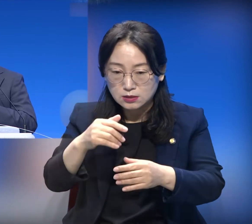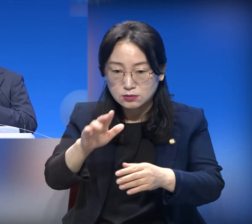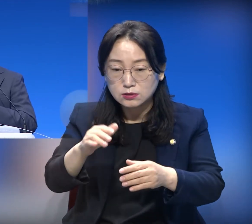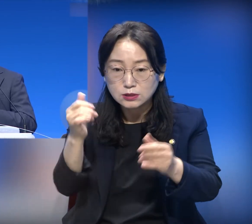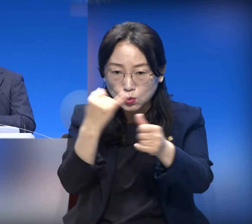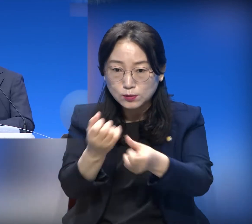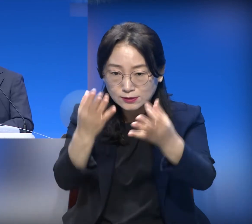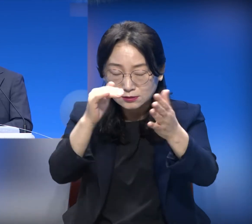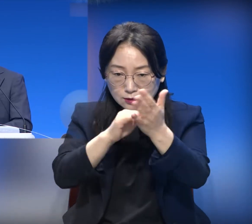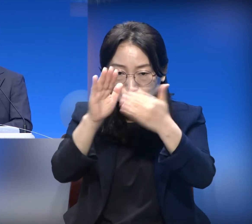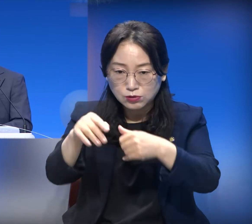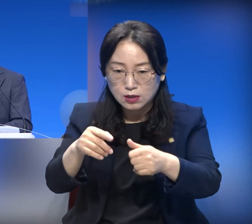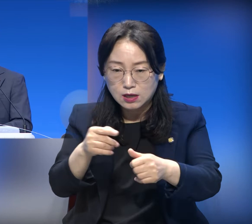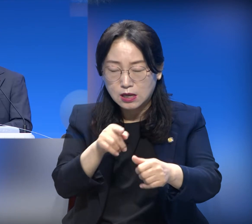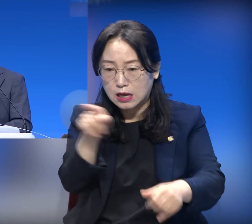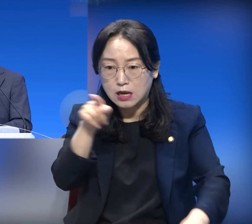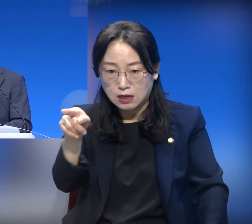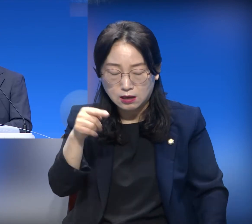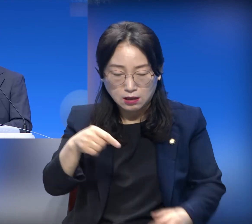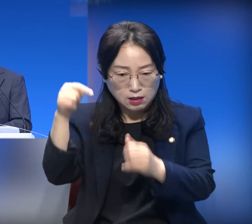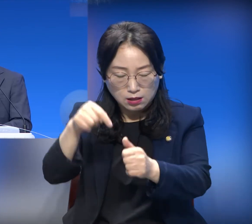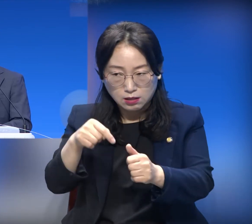주셨습니다. 그래서